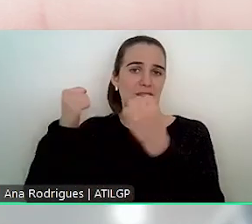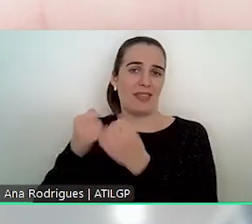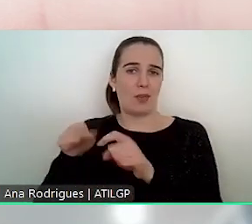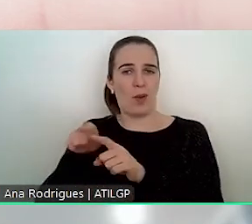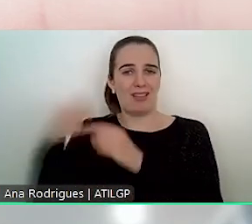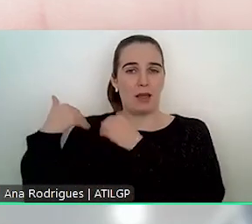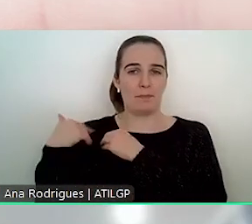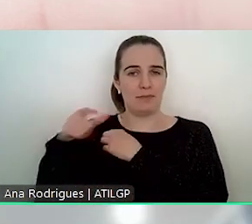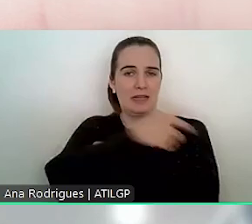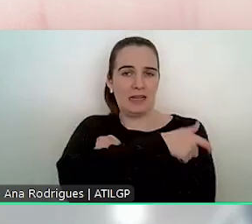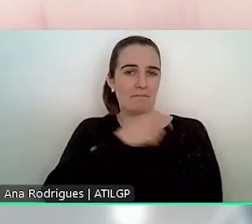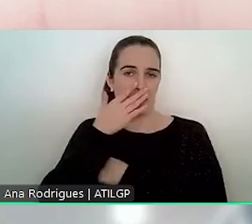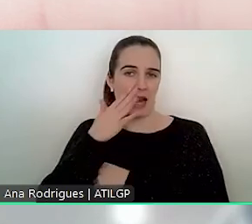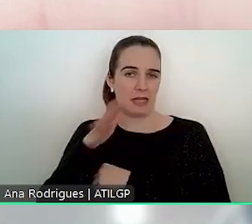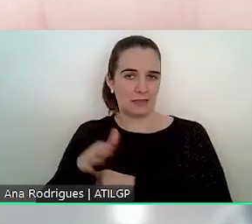civil.